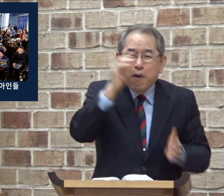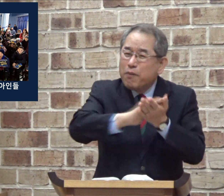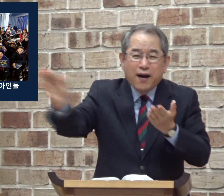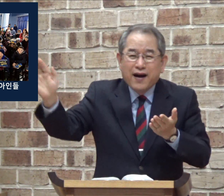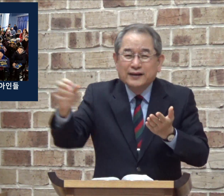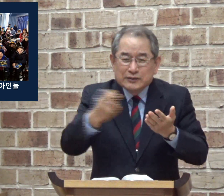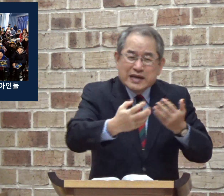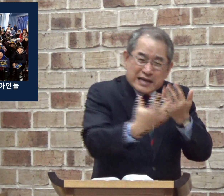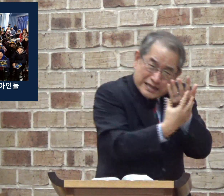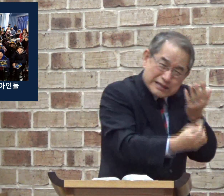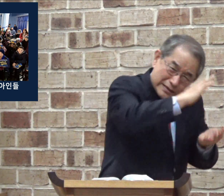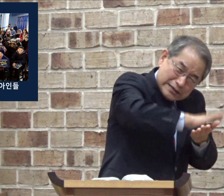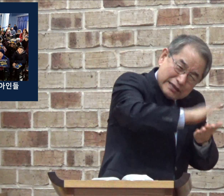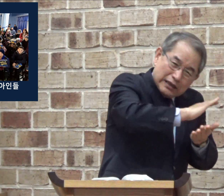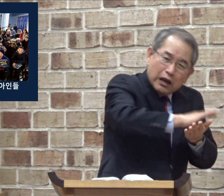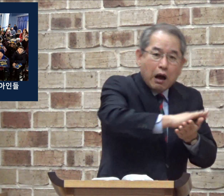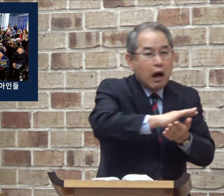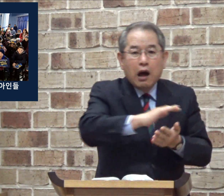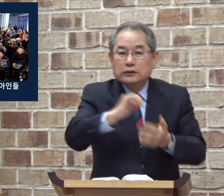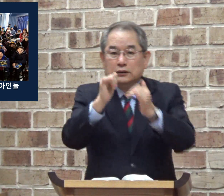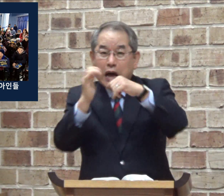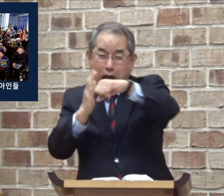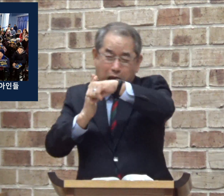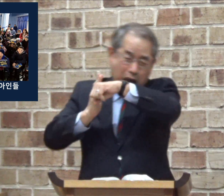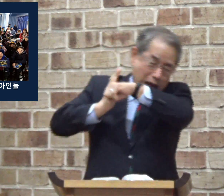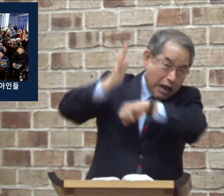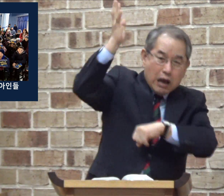무시했던 사람들이 성경을 읽고 싶다고.